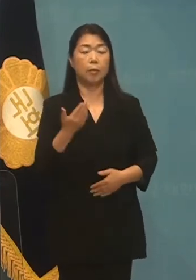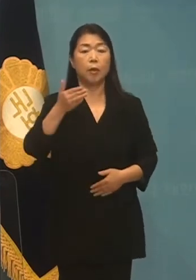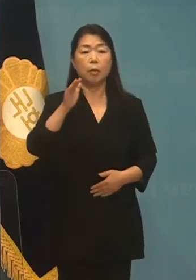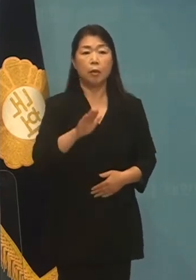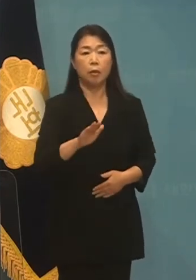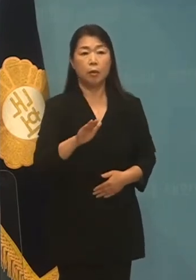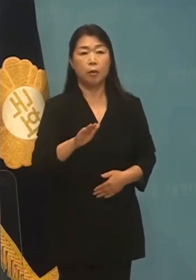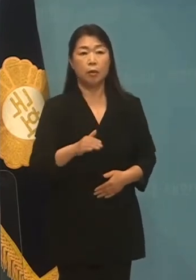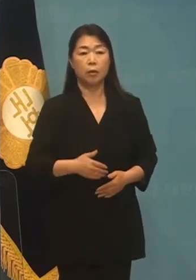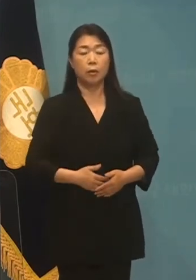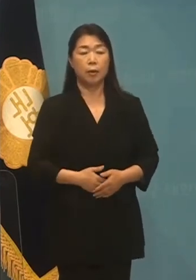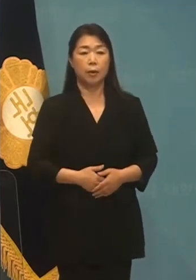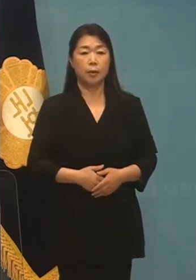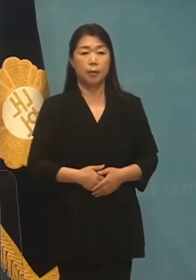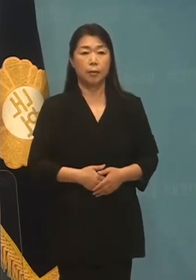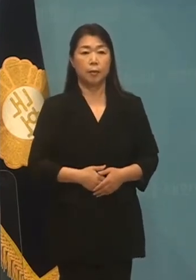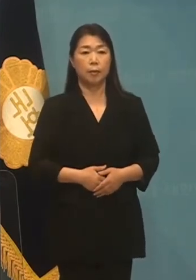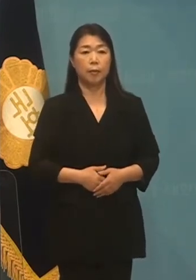그렇기에